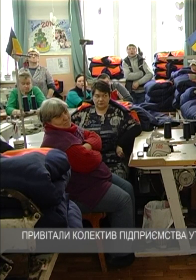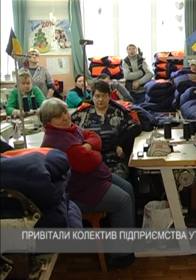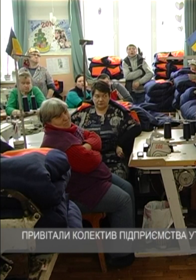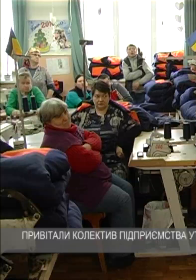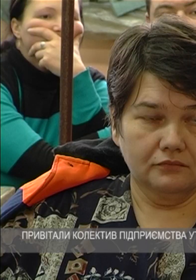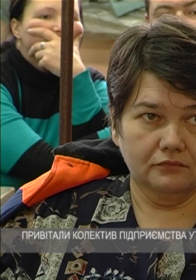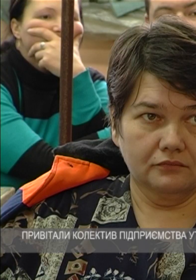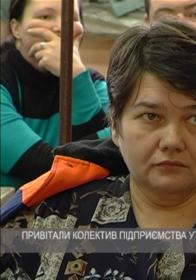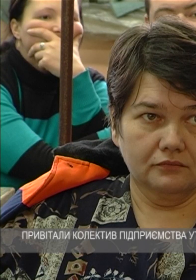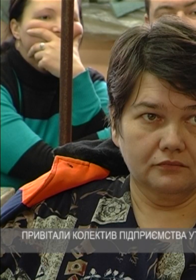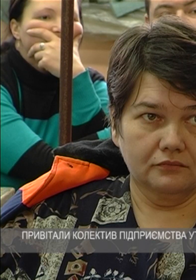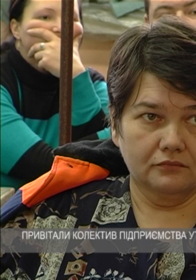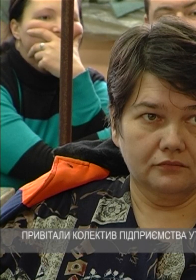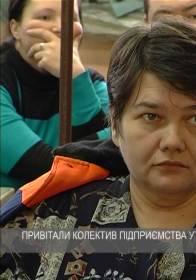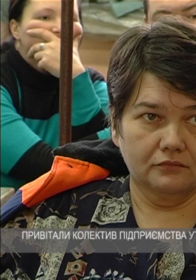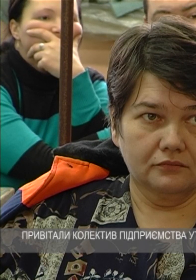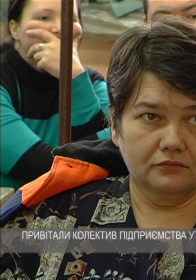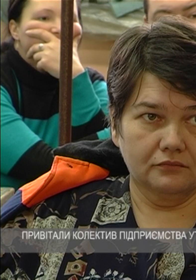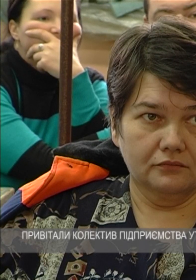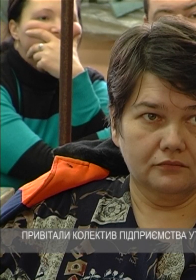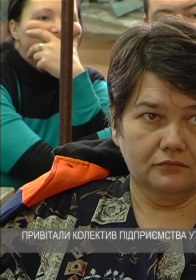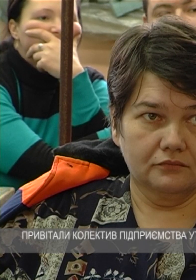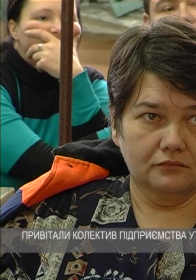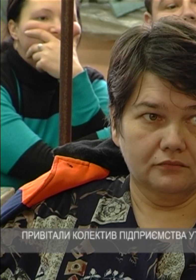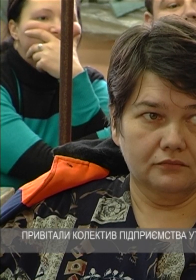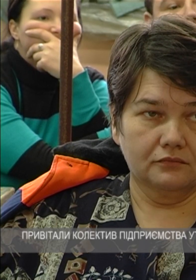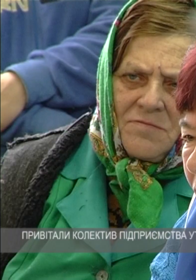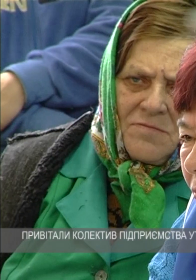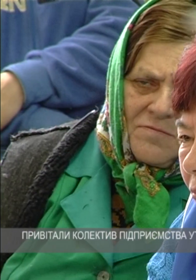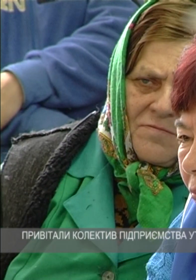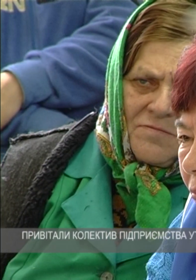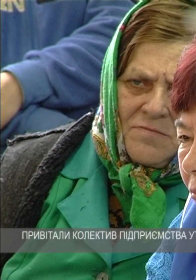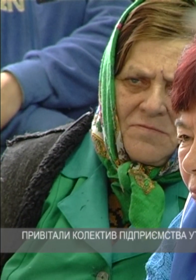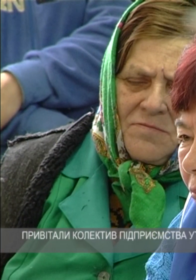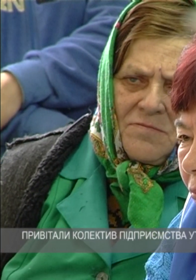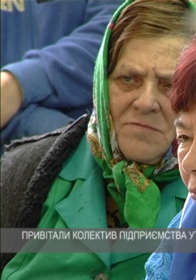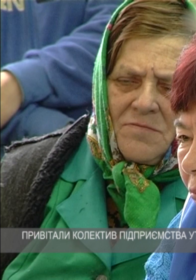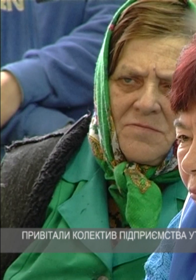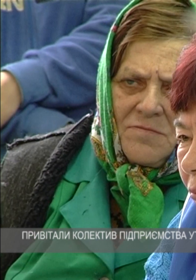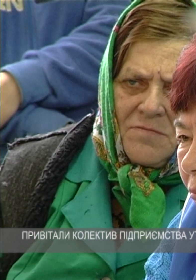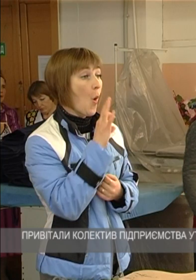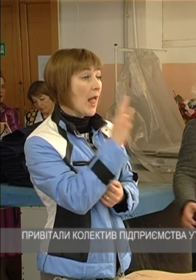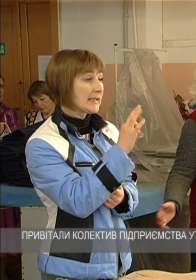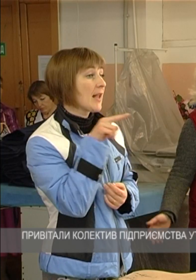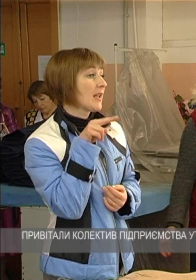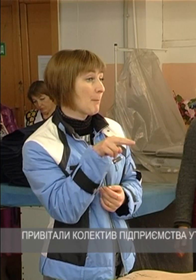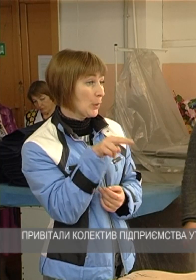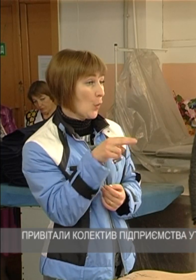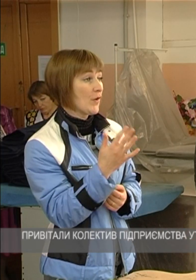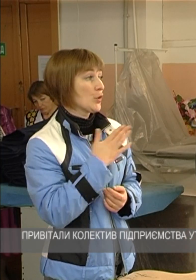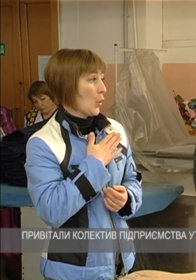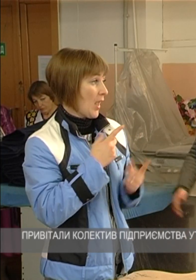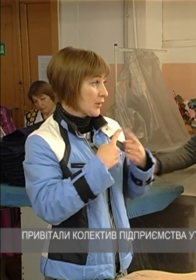ваши умелые золотые руки. К нам сегодня пришел Александр Петрович, наш коллектив, и коллектив